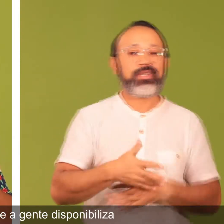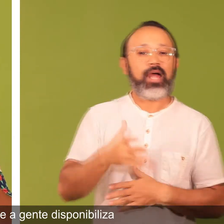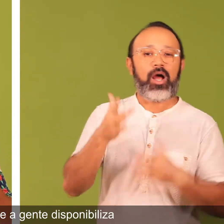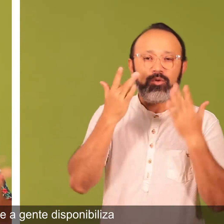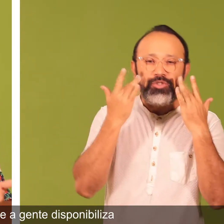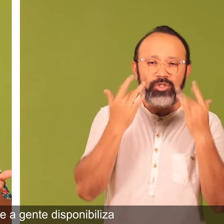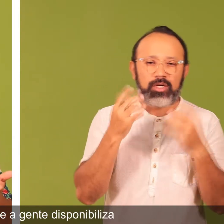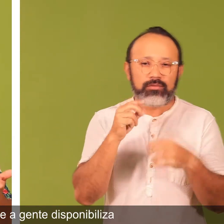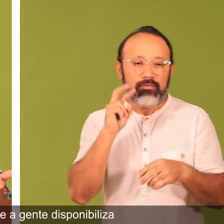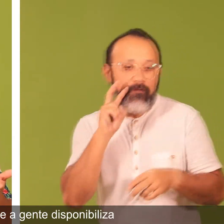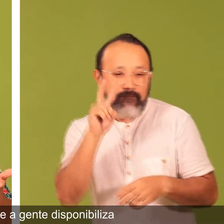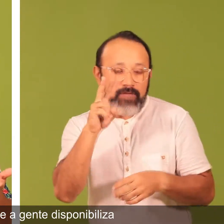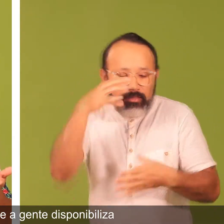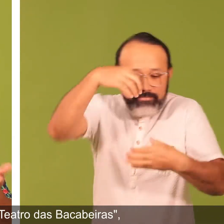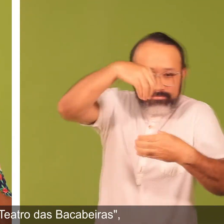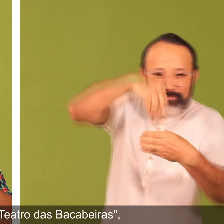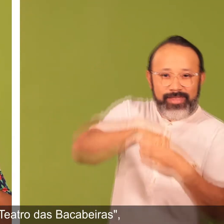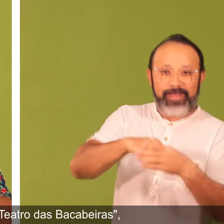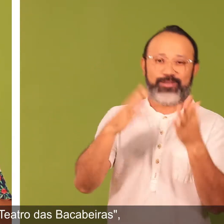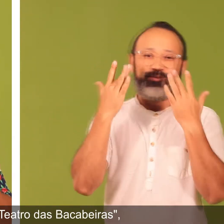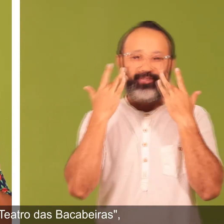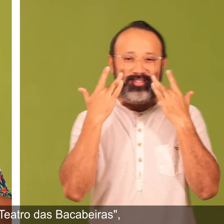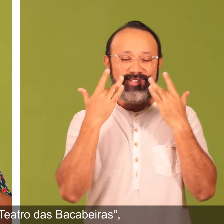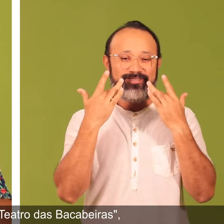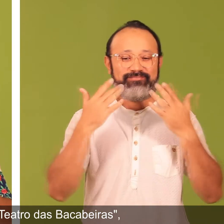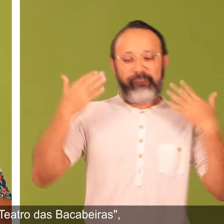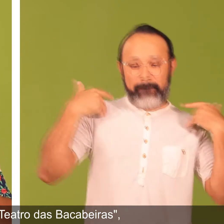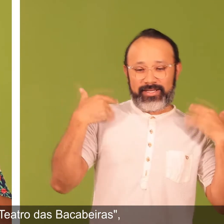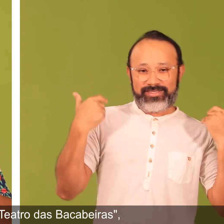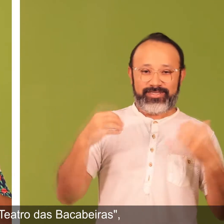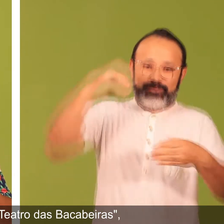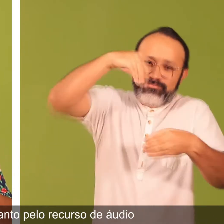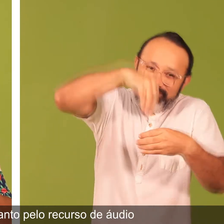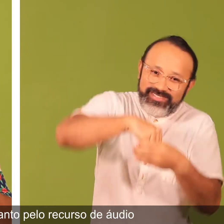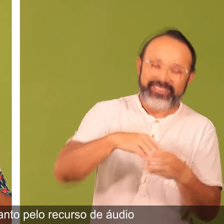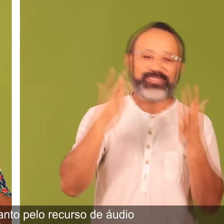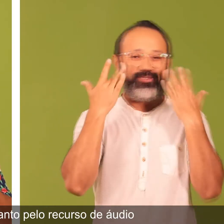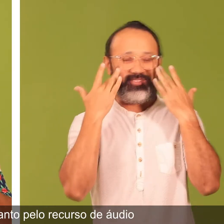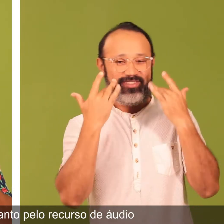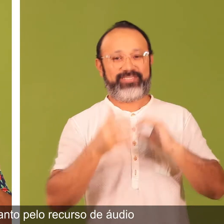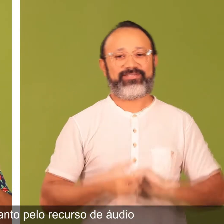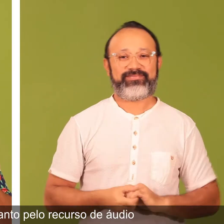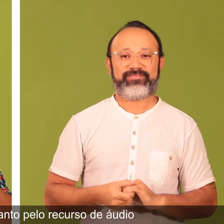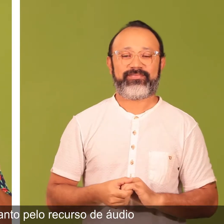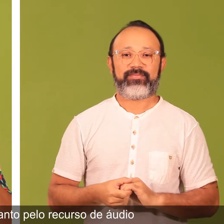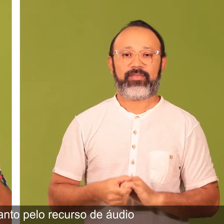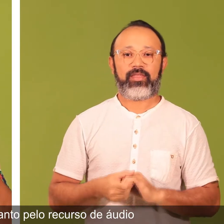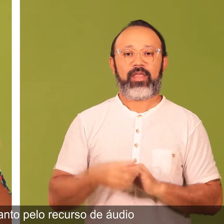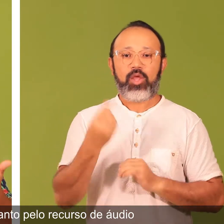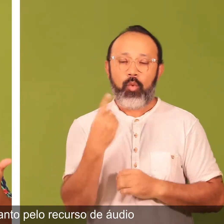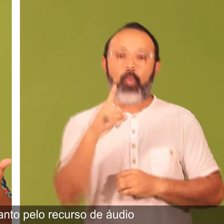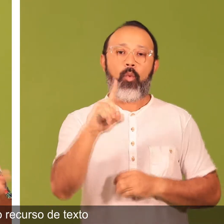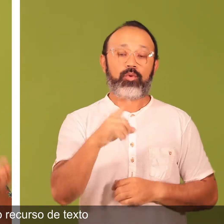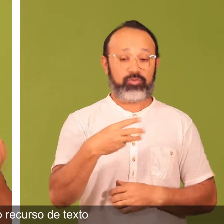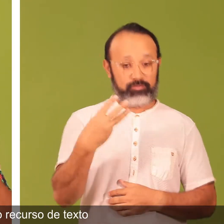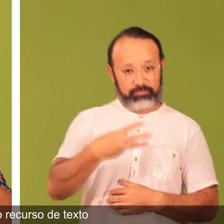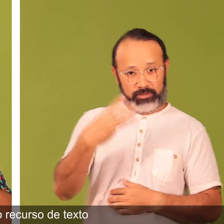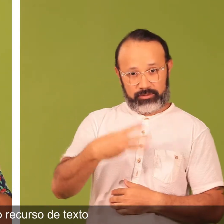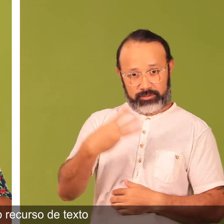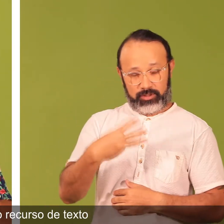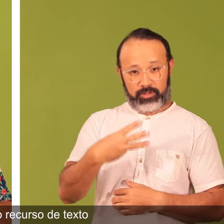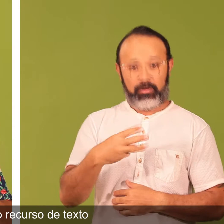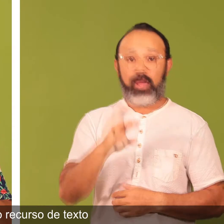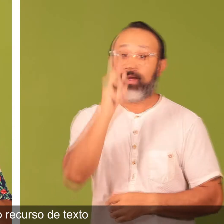outro botão que a gente disponibiliza é a história do teatro das Bacabeiras onde você vai ter tanto pelo recurso de áudio